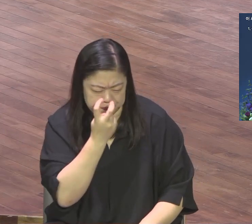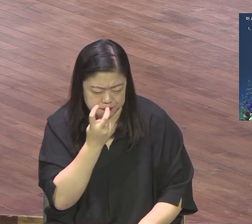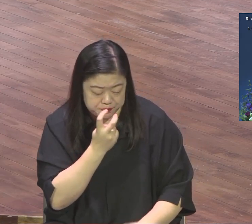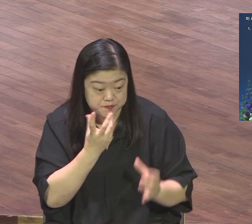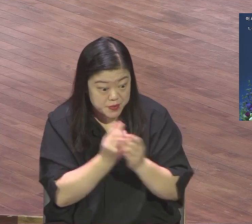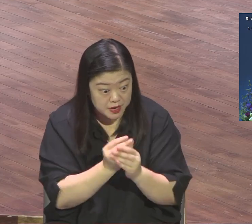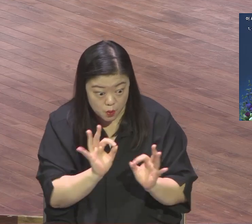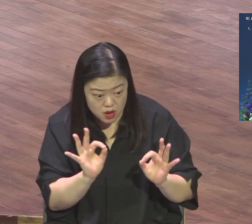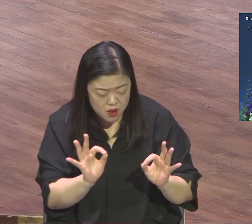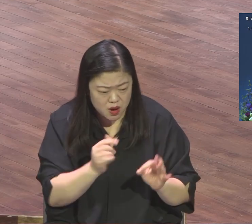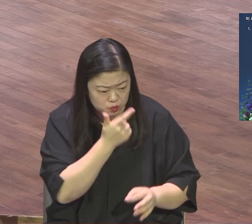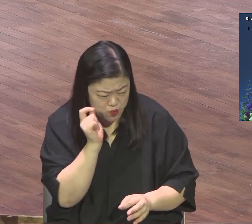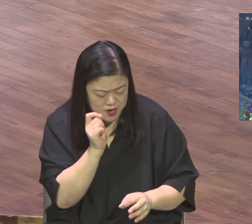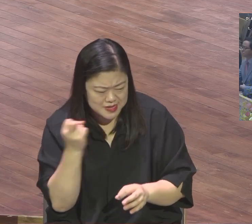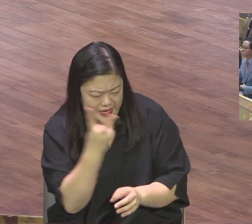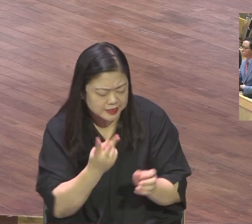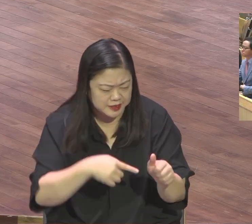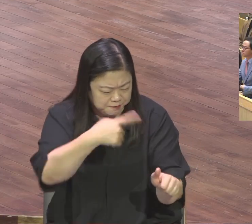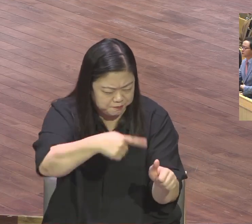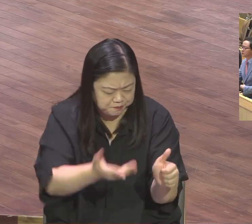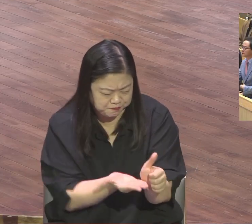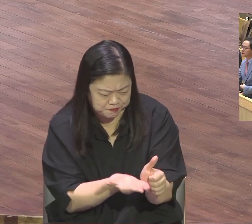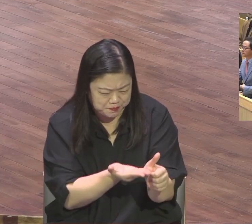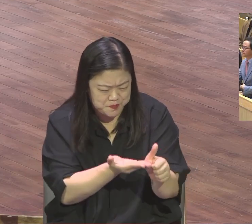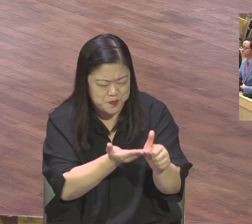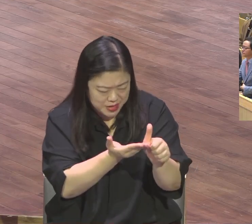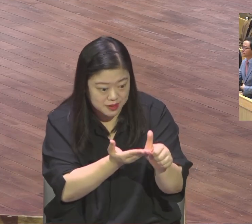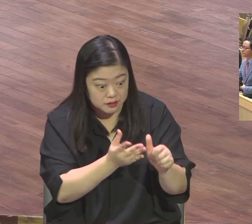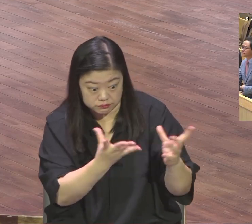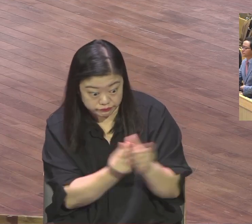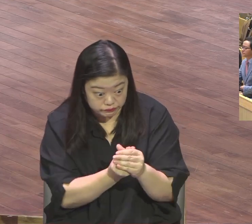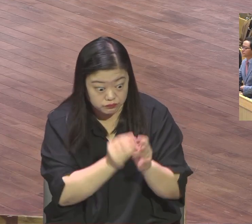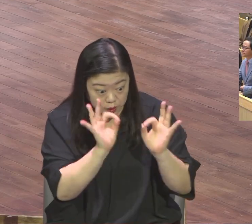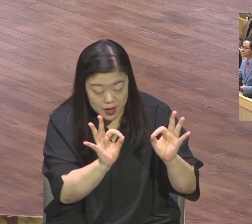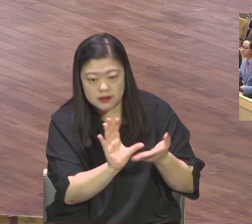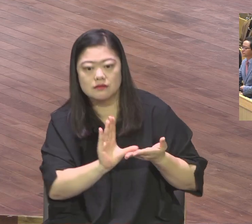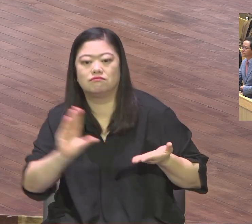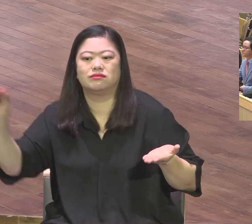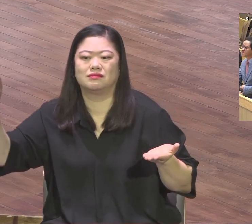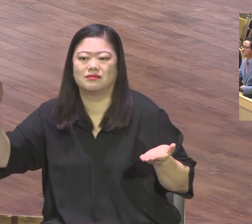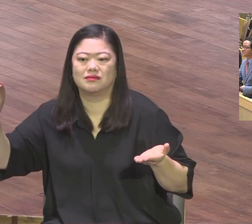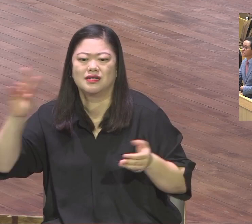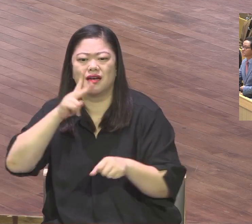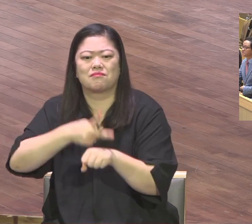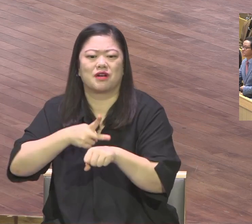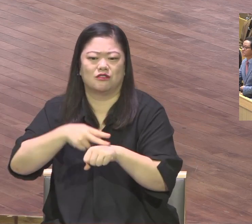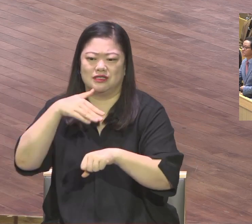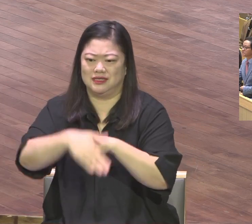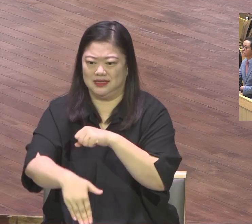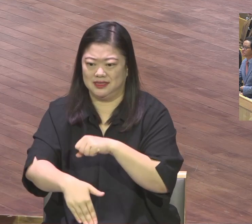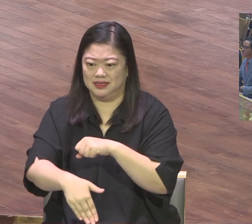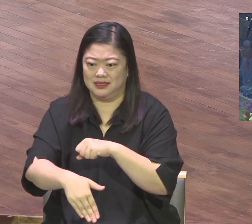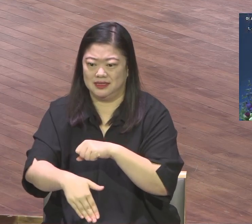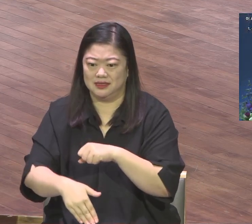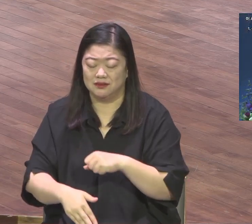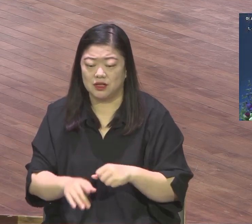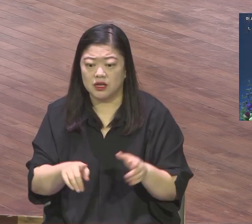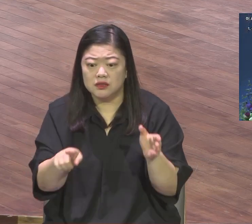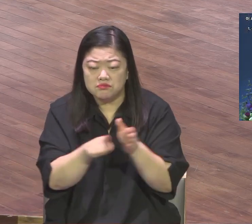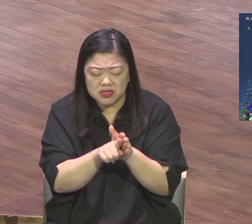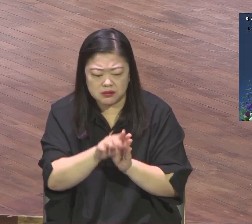이것이 사도 바울의 사역과 같은 것이다. 그래서 캠프를 그렇게 굳건하게 세워주는 이